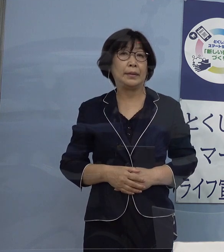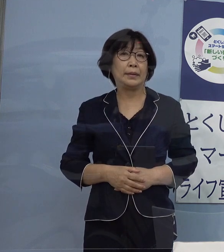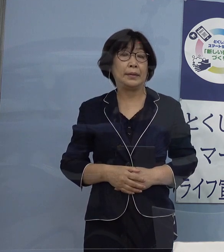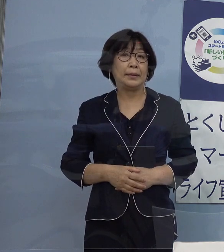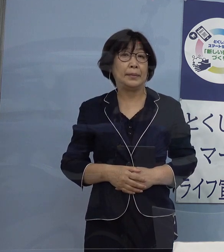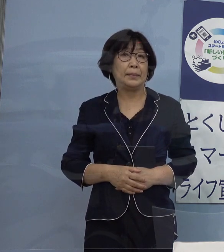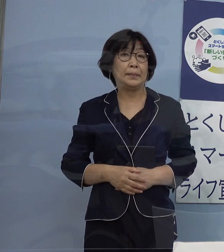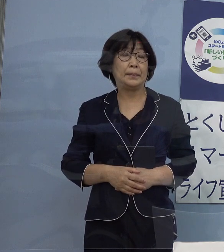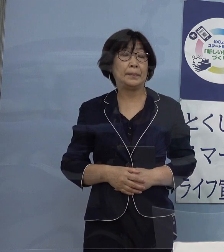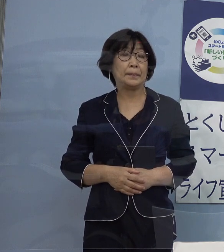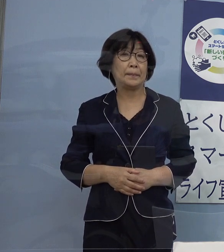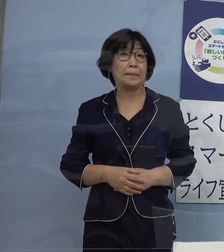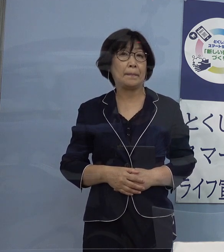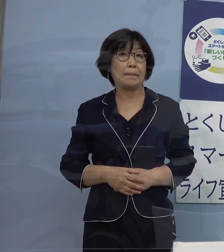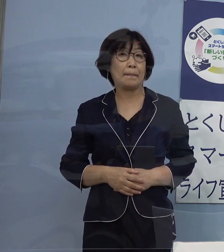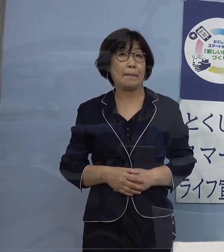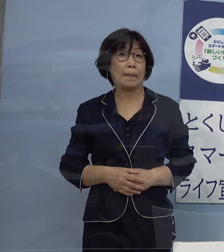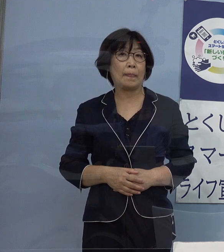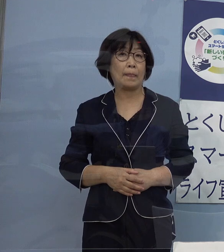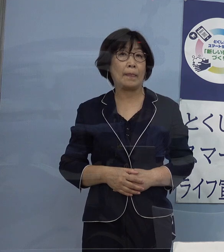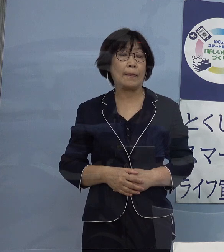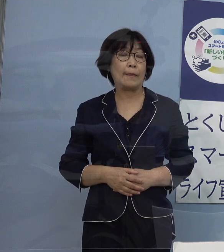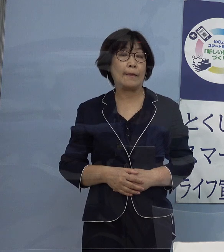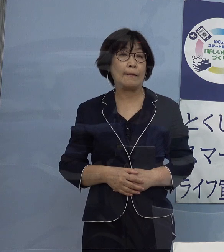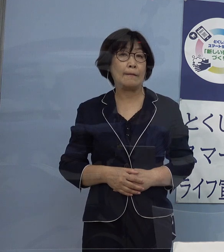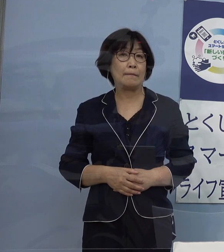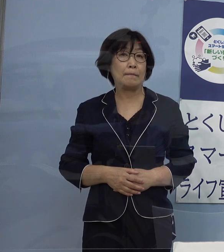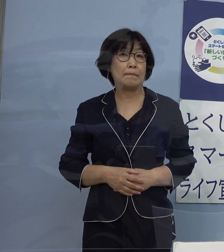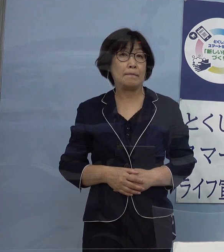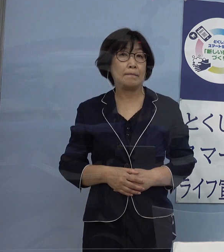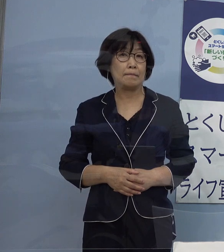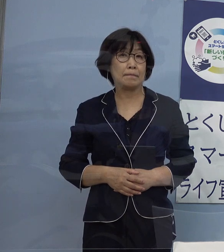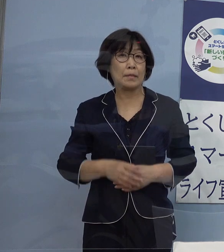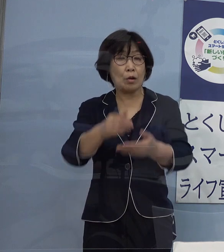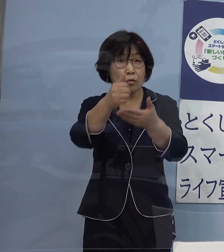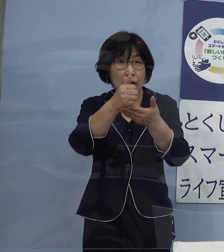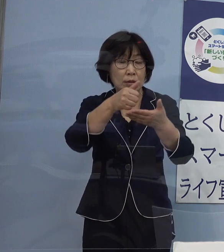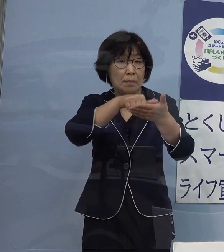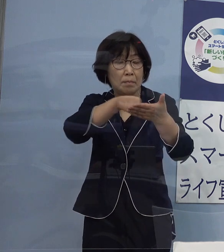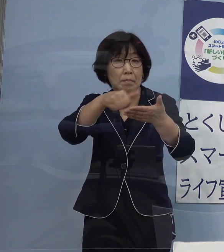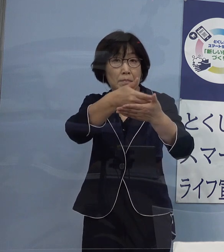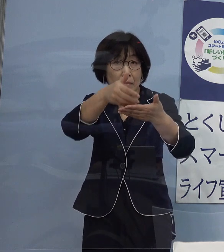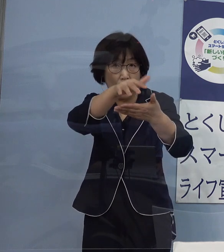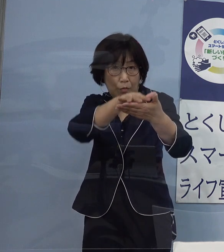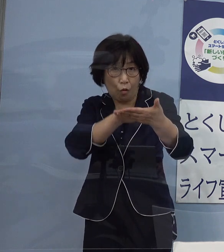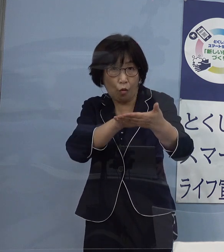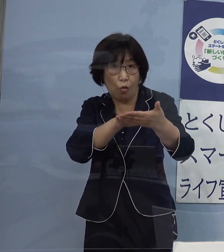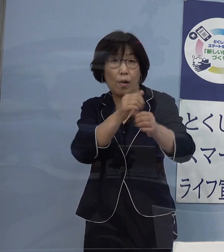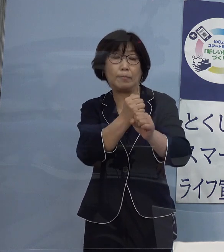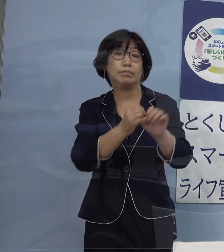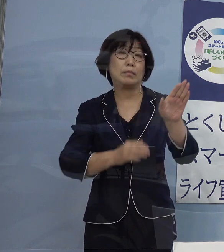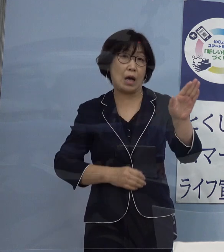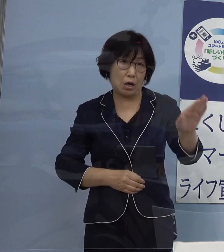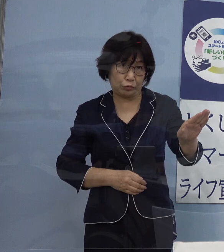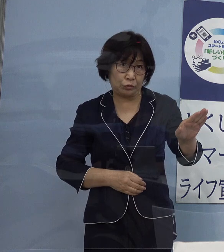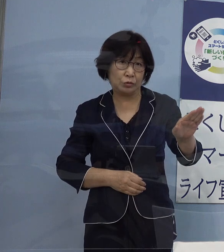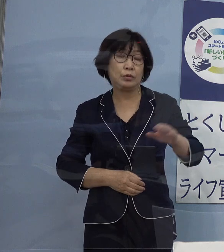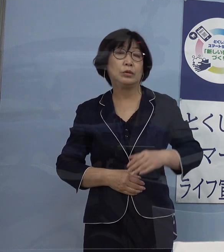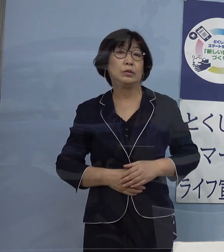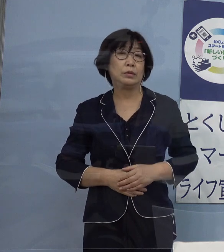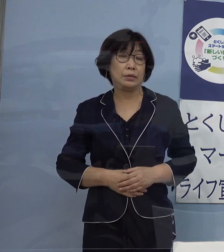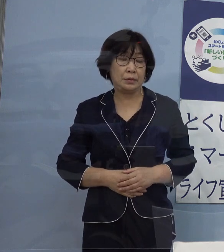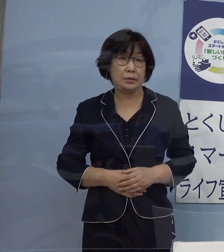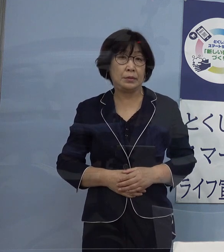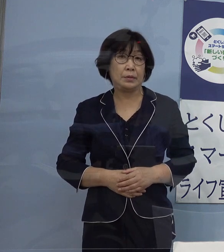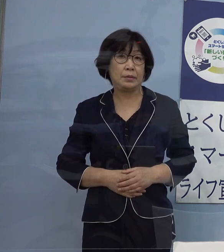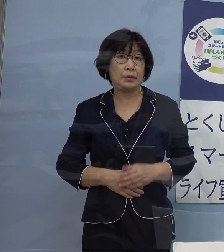きましては、まあ、実は名簿はできているということがありました。それから